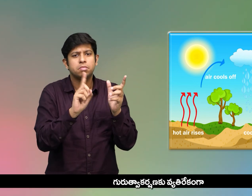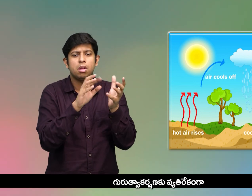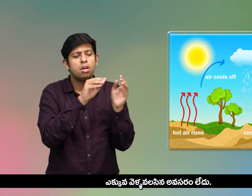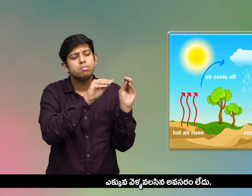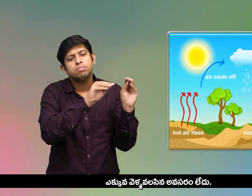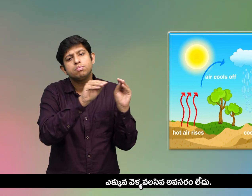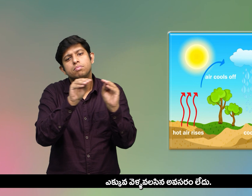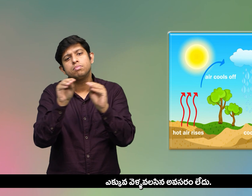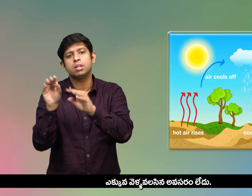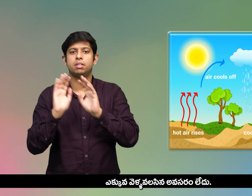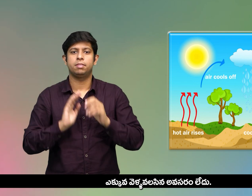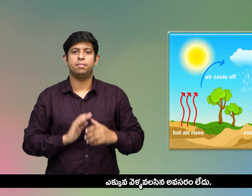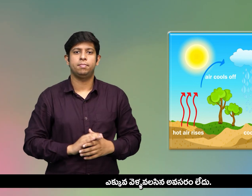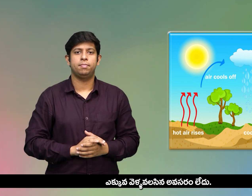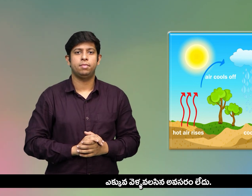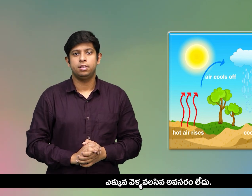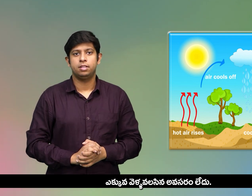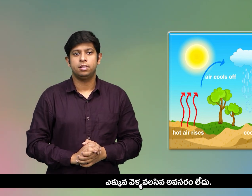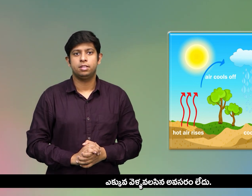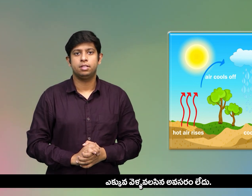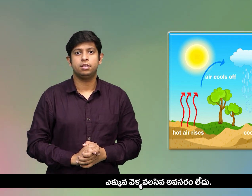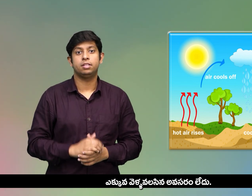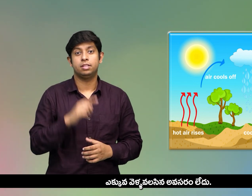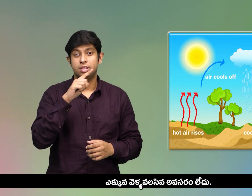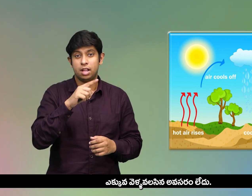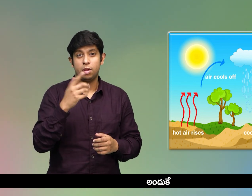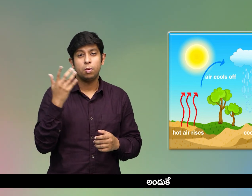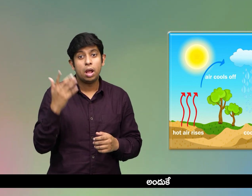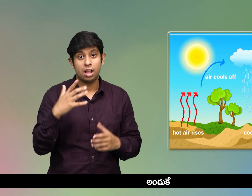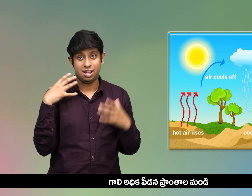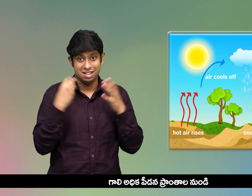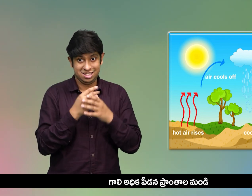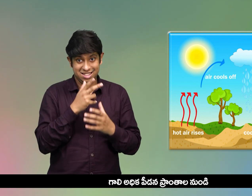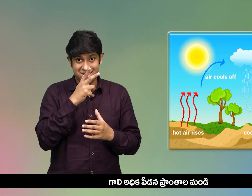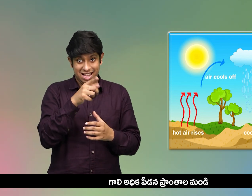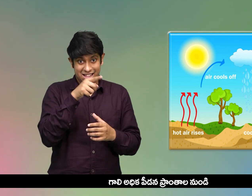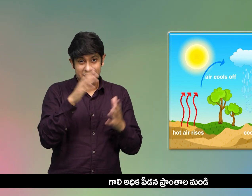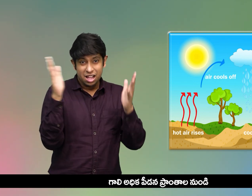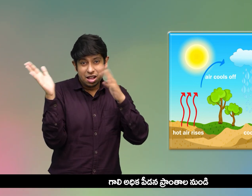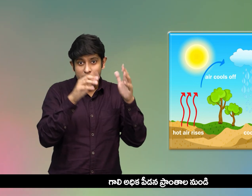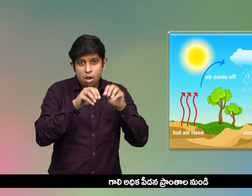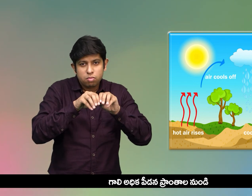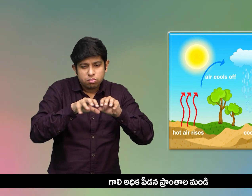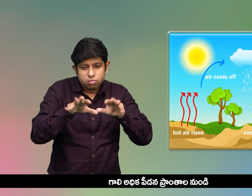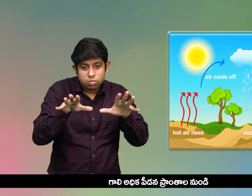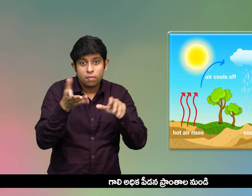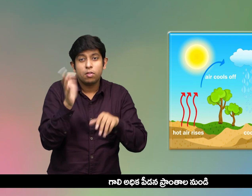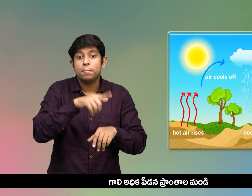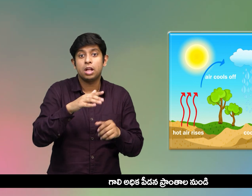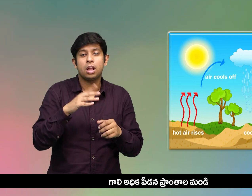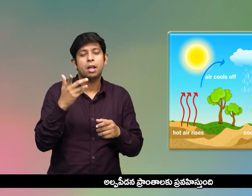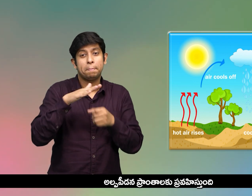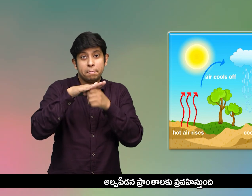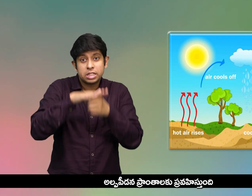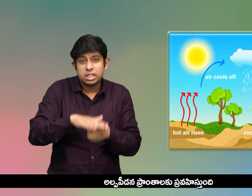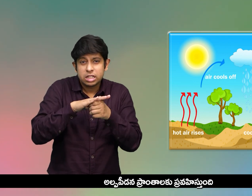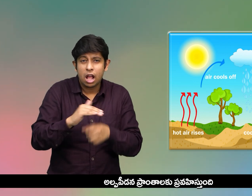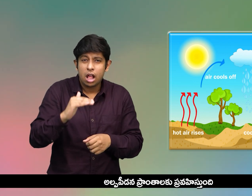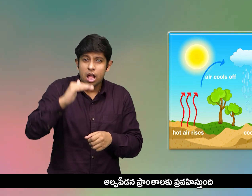వ్యతిరేకంగా ఎక్కువ వెళ్లవలసిన అవసరం లేదు. అందుకే గాలి అధిక పీడన ప్రాంతాల నుండి అల్పపీడన